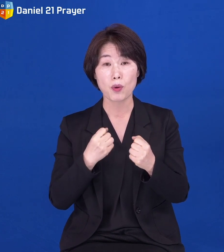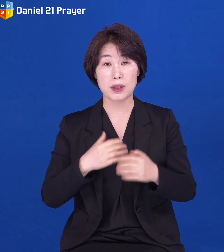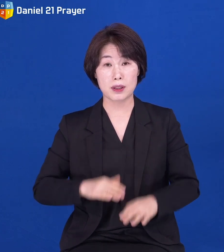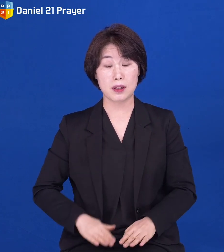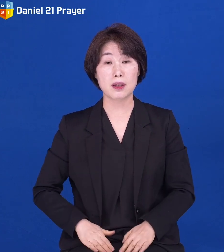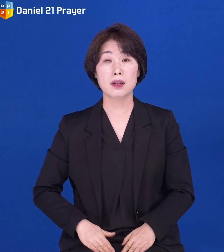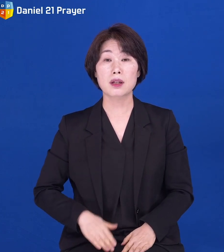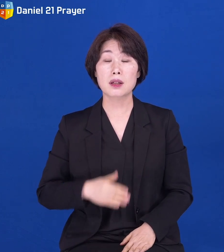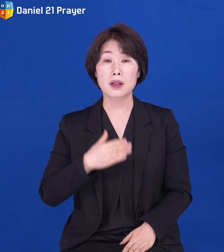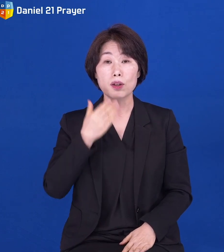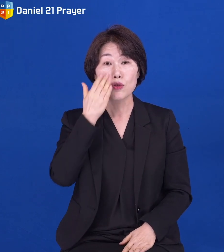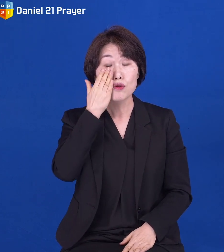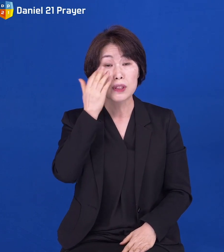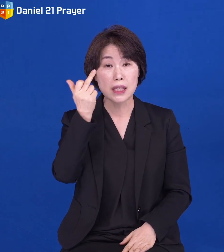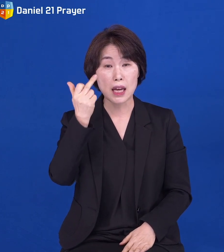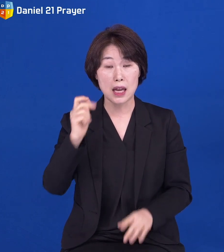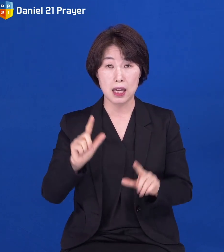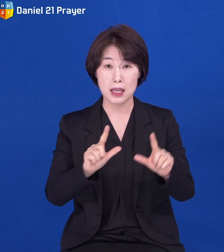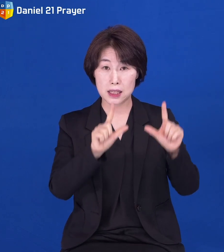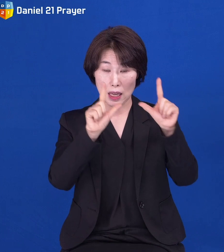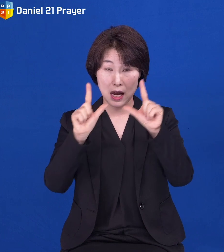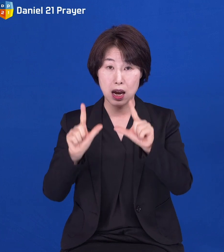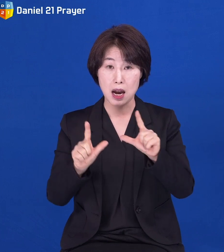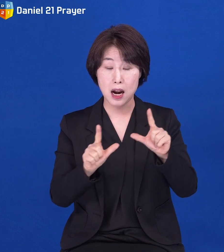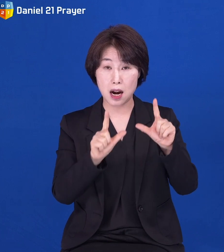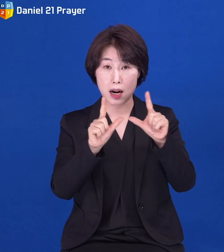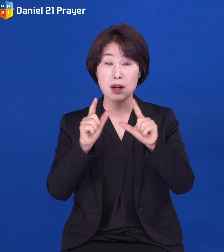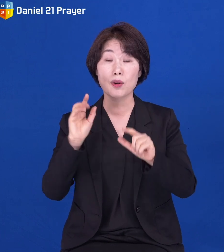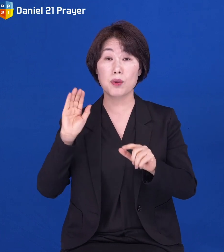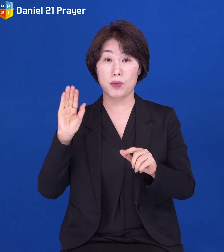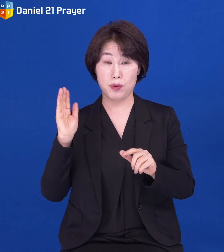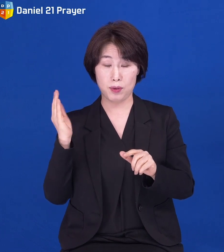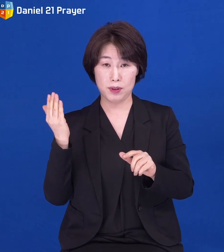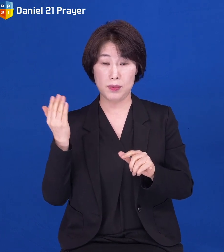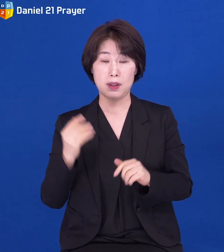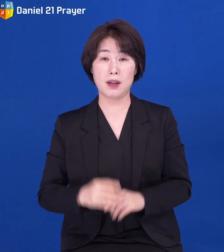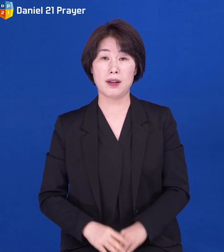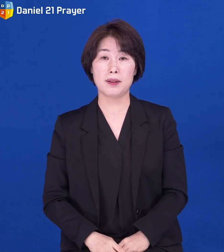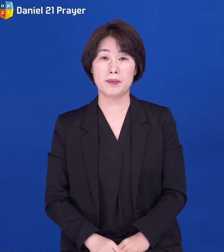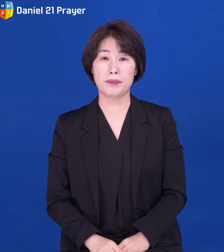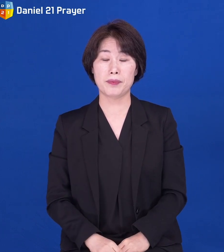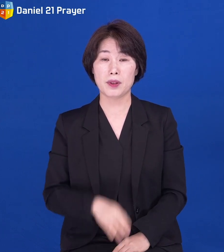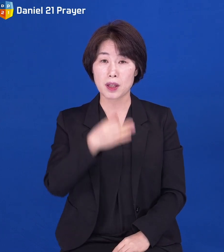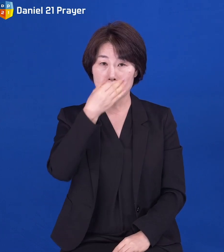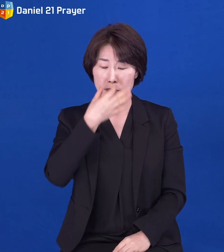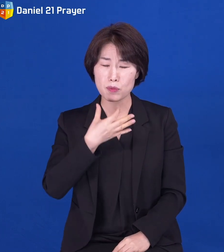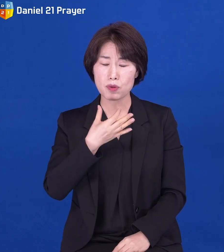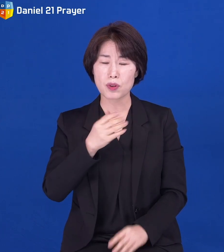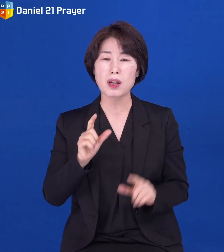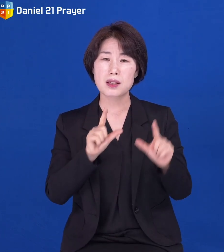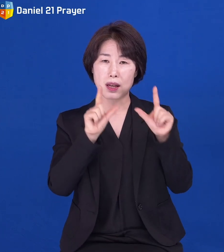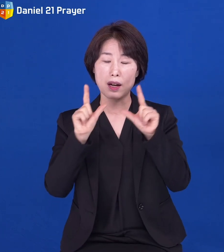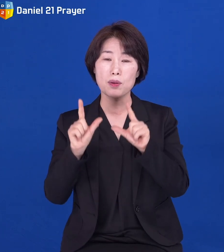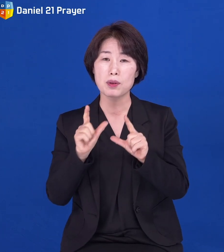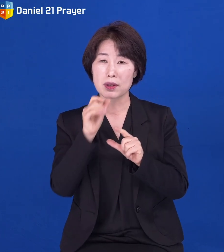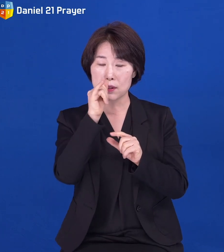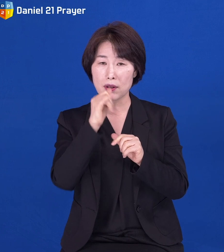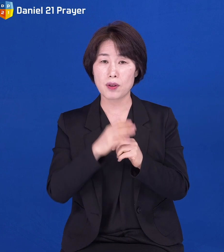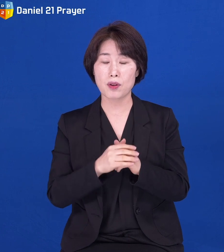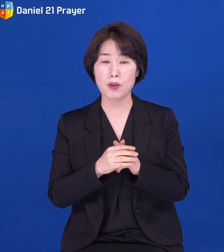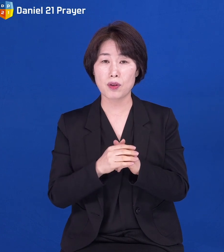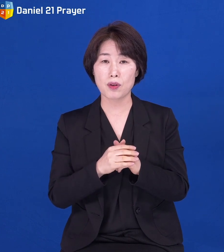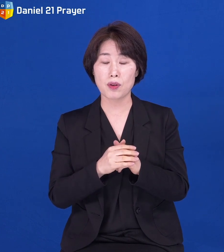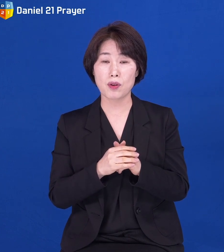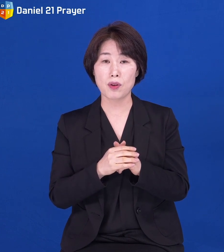곳에 이제 저희 어머니가 이제 연고도 없는 울산까지 가서 힘들게 이제 사시다 보니까 주변 어떤 분한테 전도를